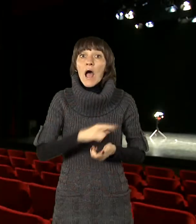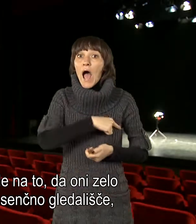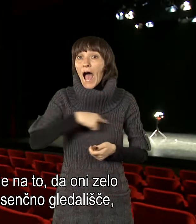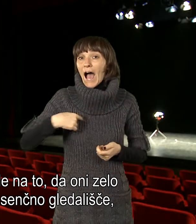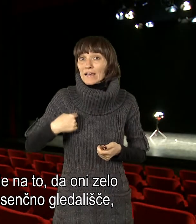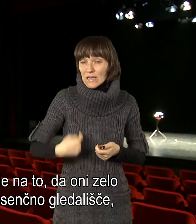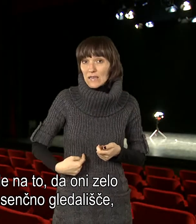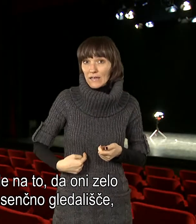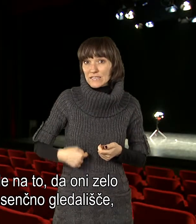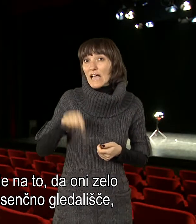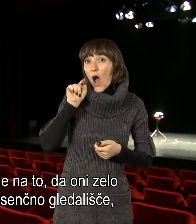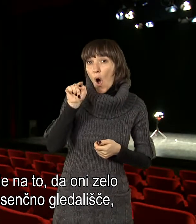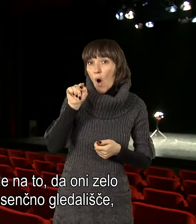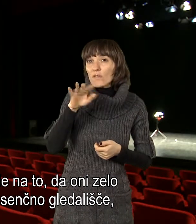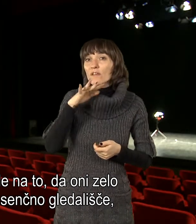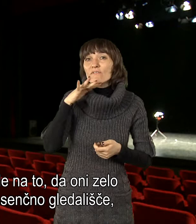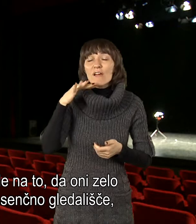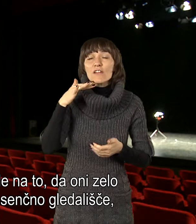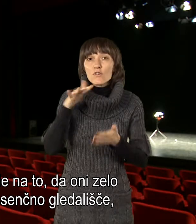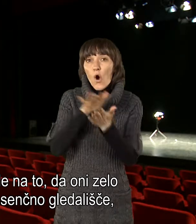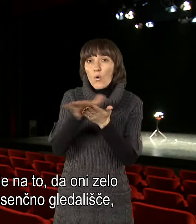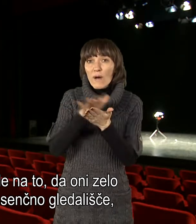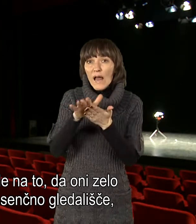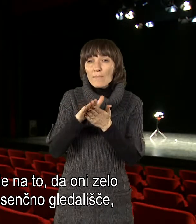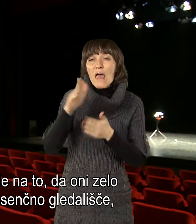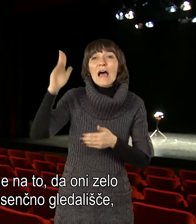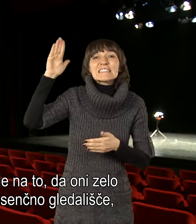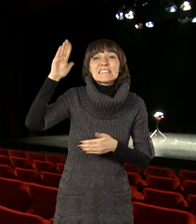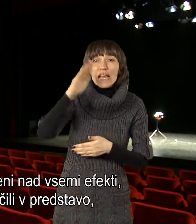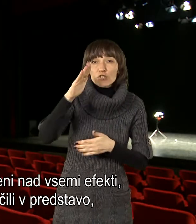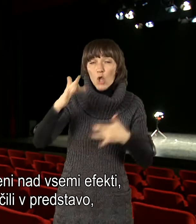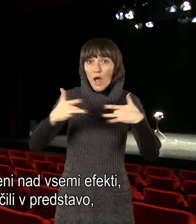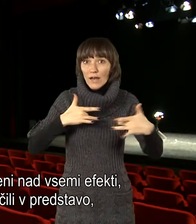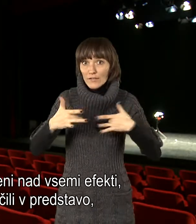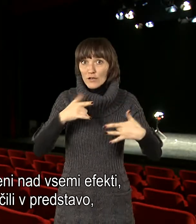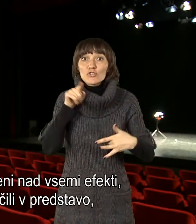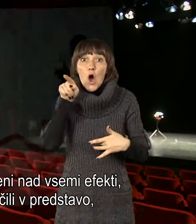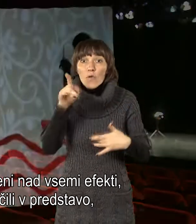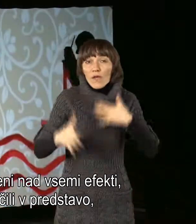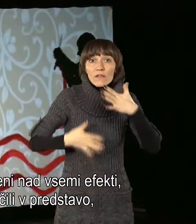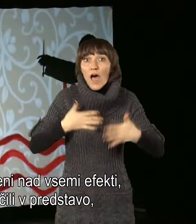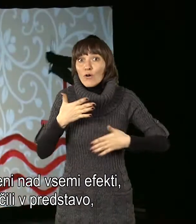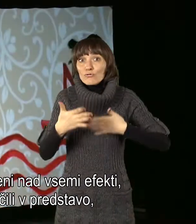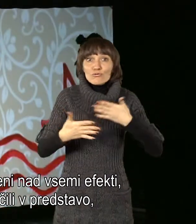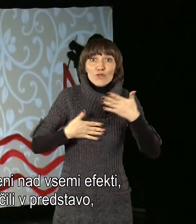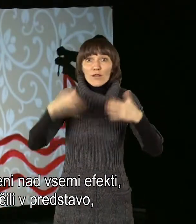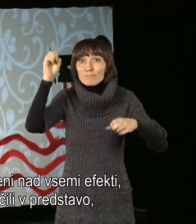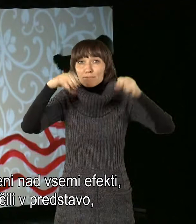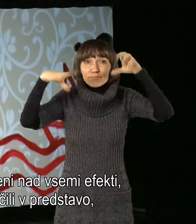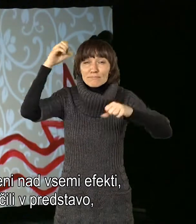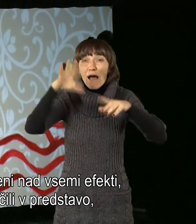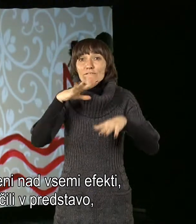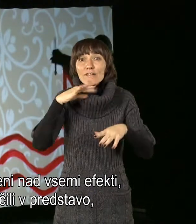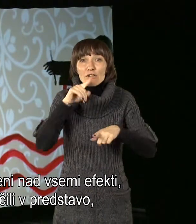Ja, na Kitajskem, glede na to, da oni zelo veliko uporabljajo senčno gledališče, so bili zelo navdušeni nad vsemi temi efekti, ki smo